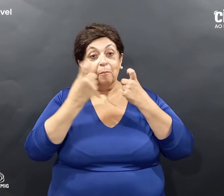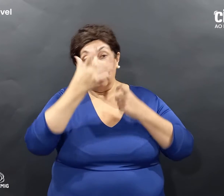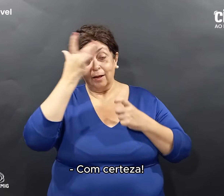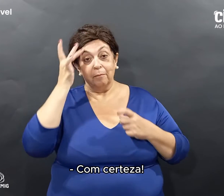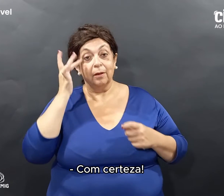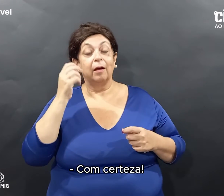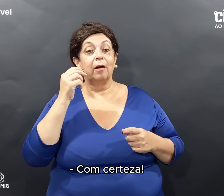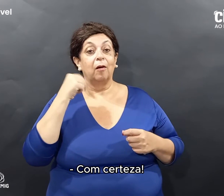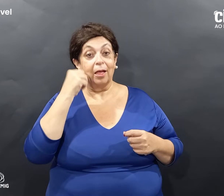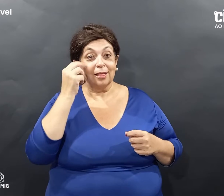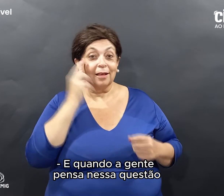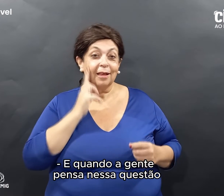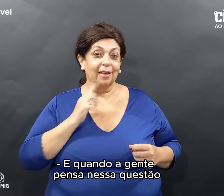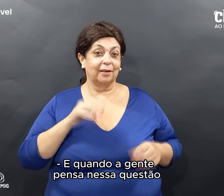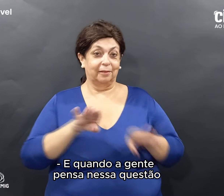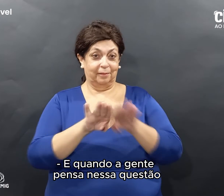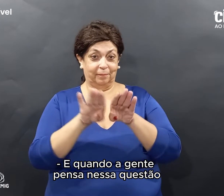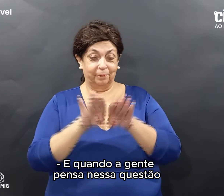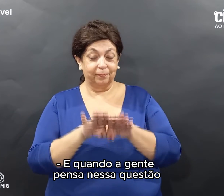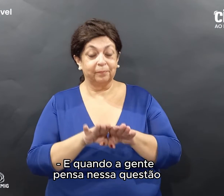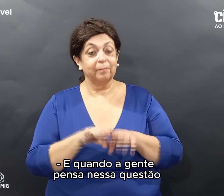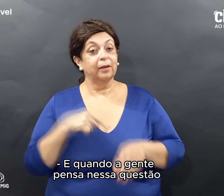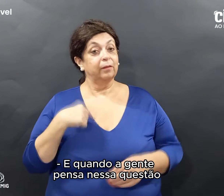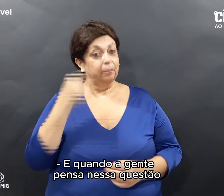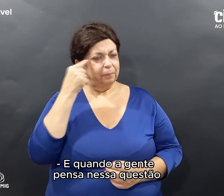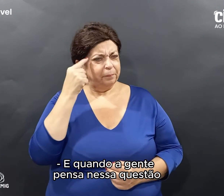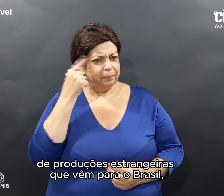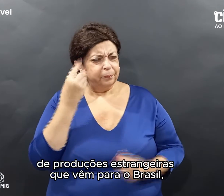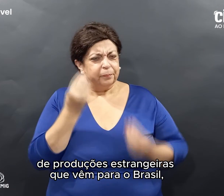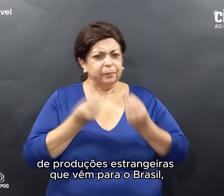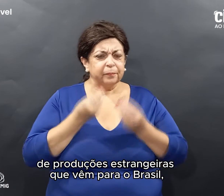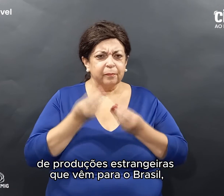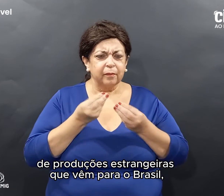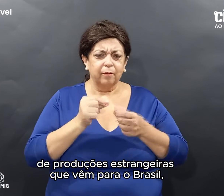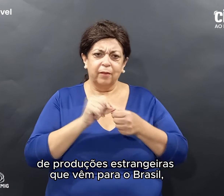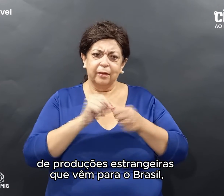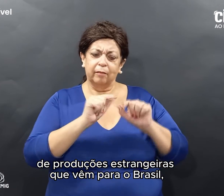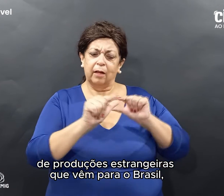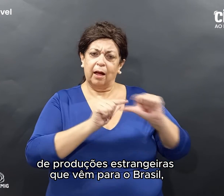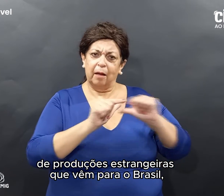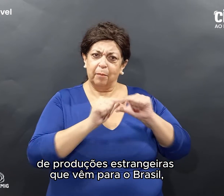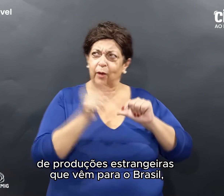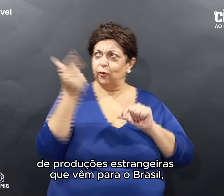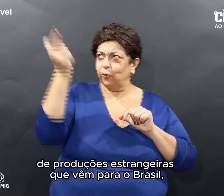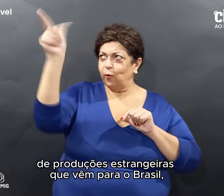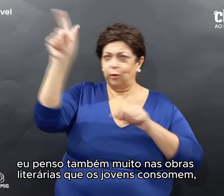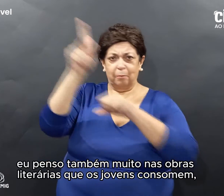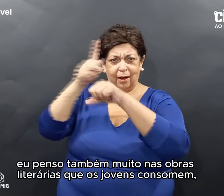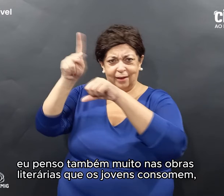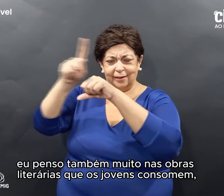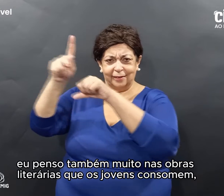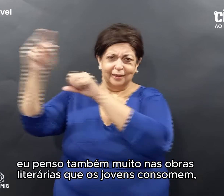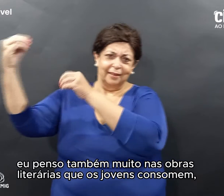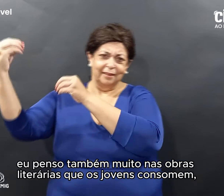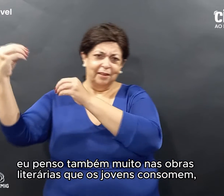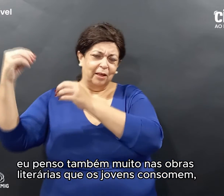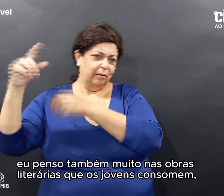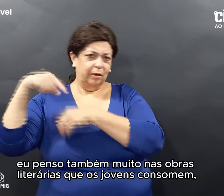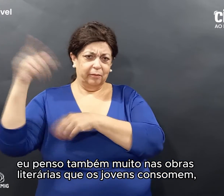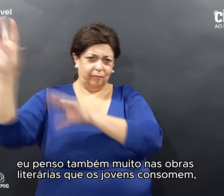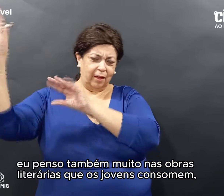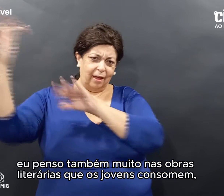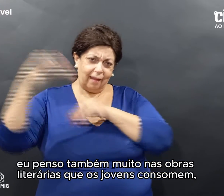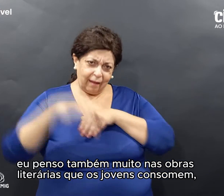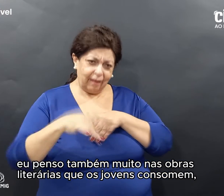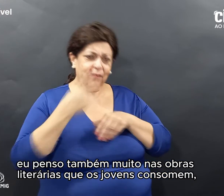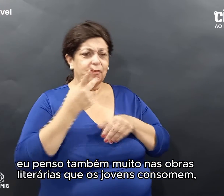né, a Com essa questão. certeza. E quando a gente pensa nessa questão de produções estrangeiras que vêm para o Brasil, eu penso também muito nas